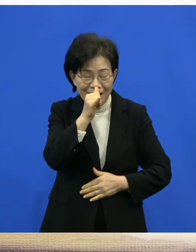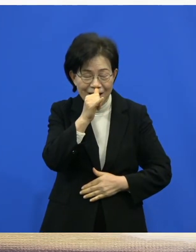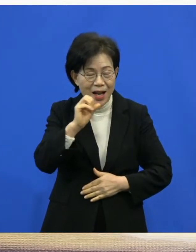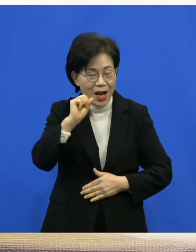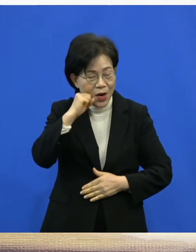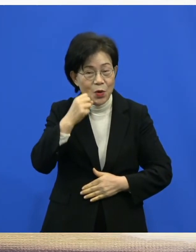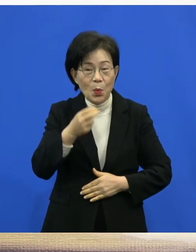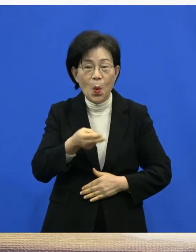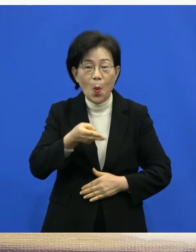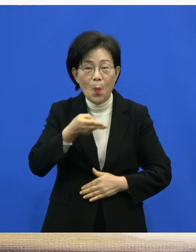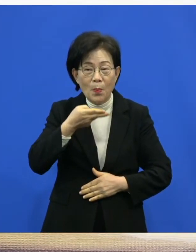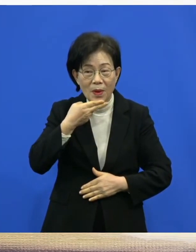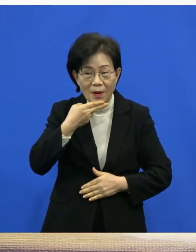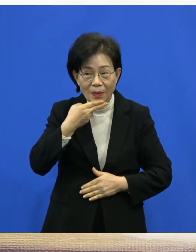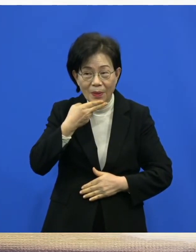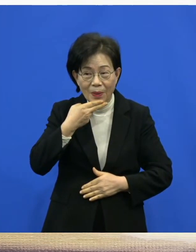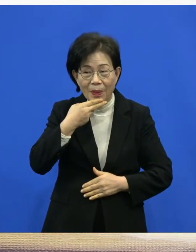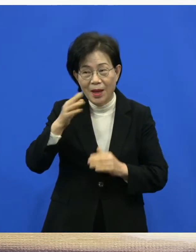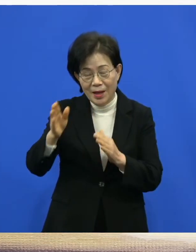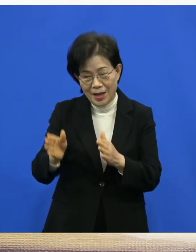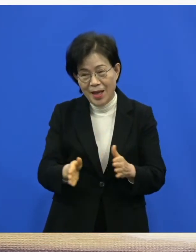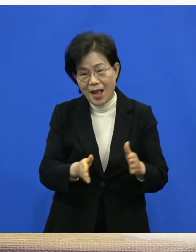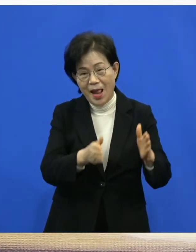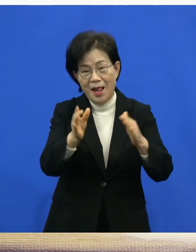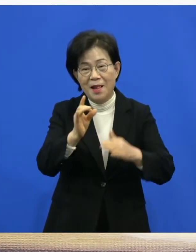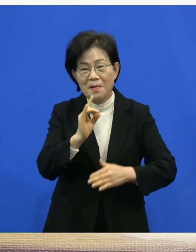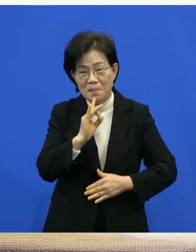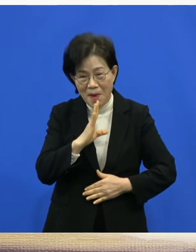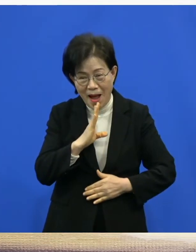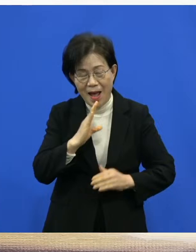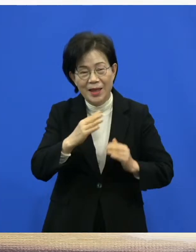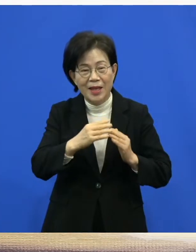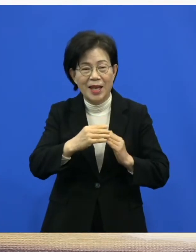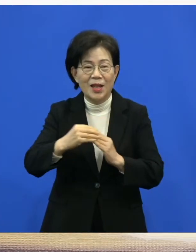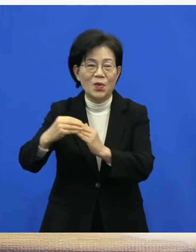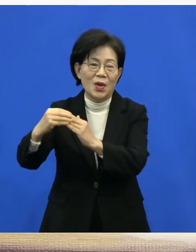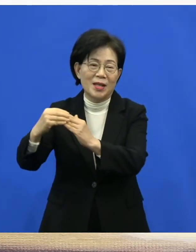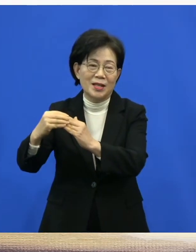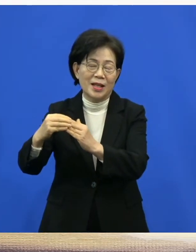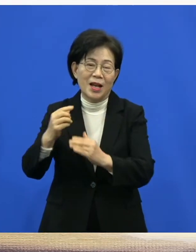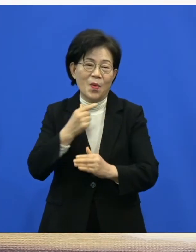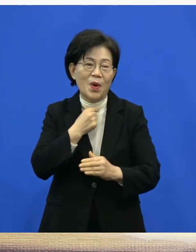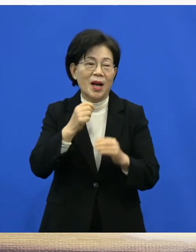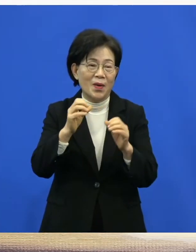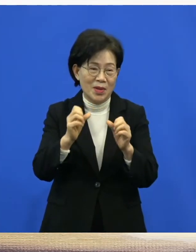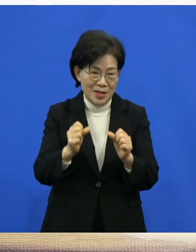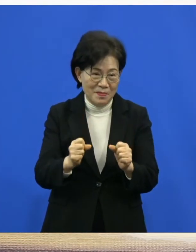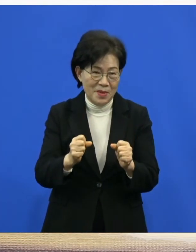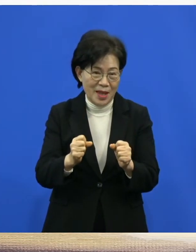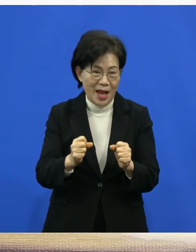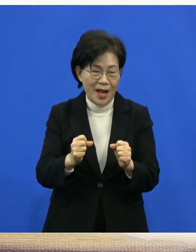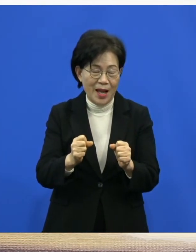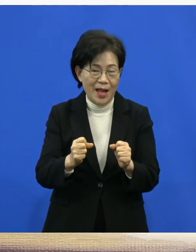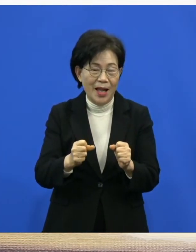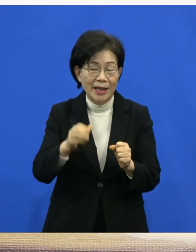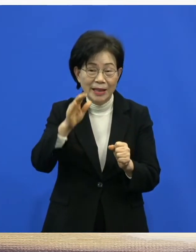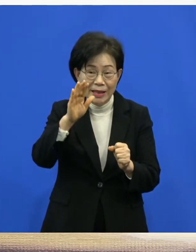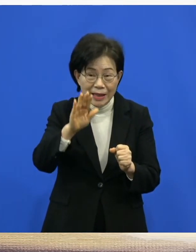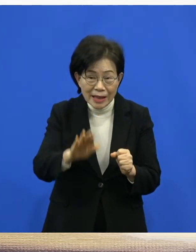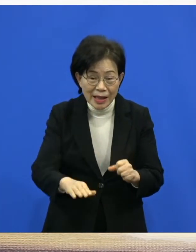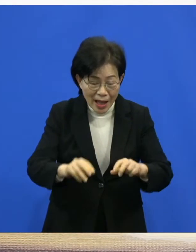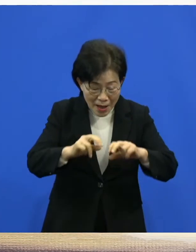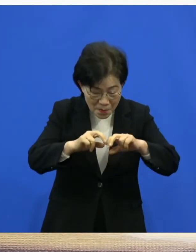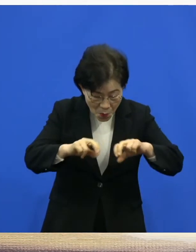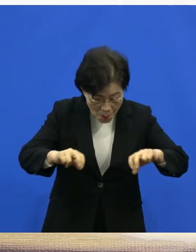어려움이 전혀 없는 길로 인도해 주시기를 원합니다. 그런데 실제는